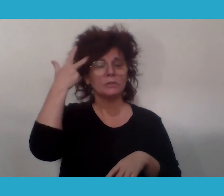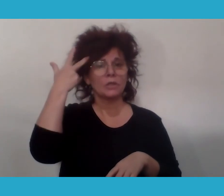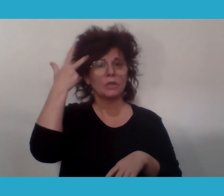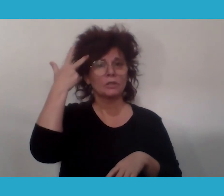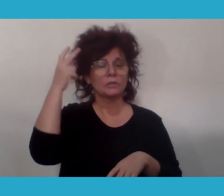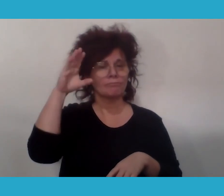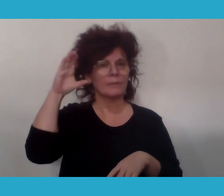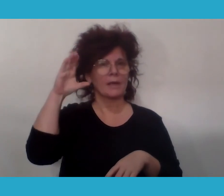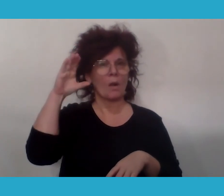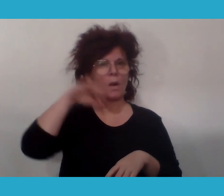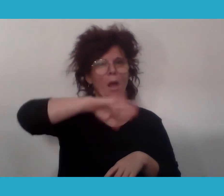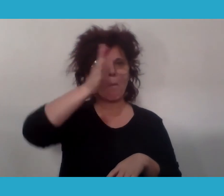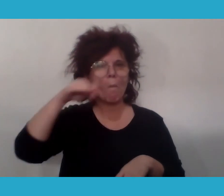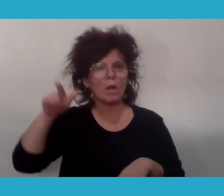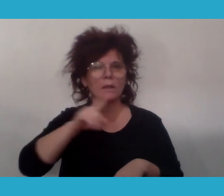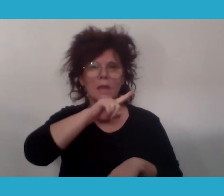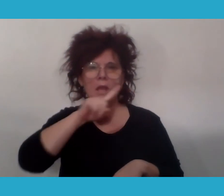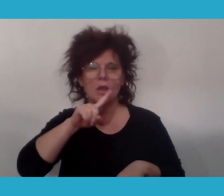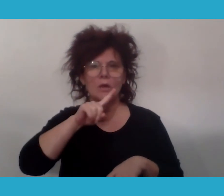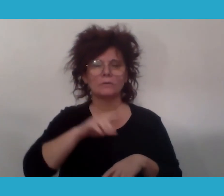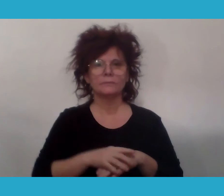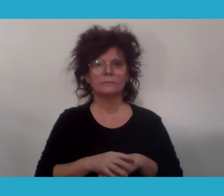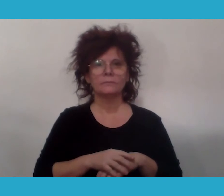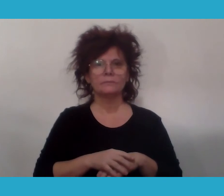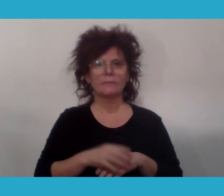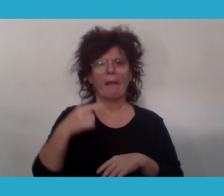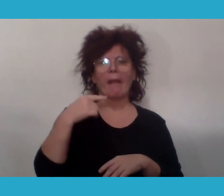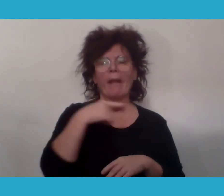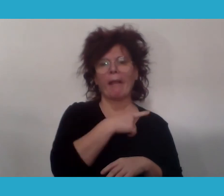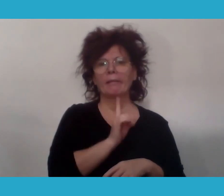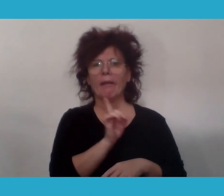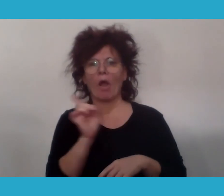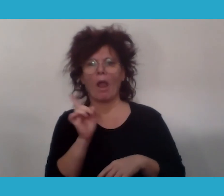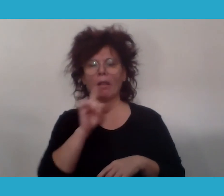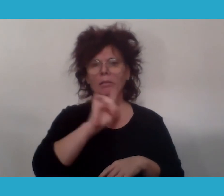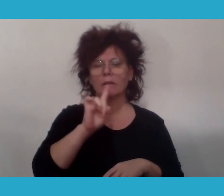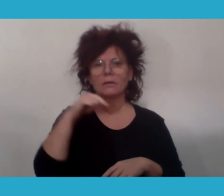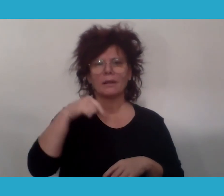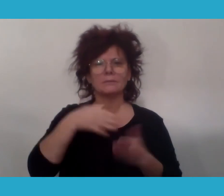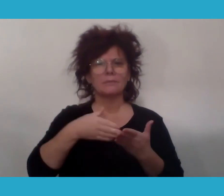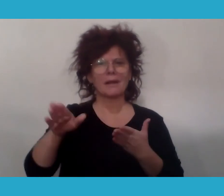Caserio era no por la montaña y no era por el este o el oeste. Este rechazo no es caprichoso.